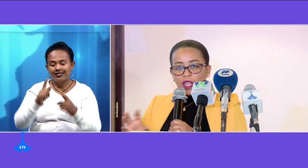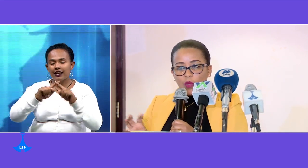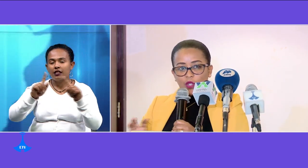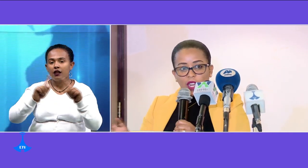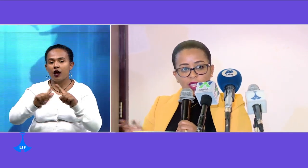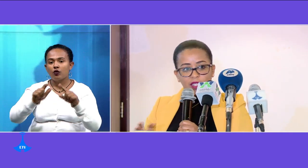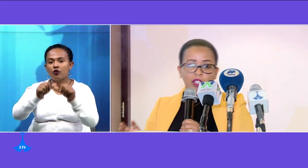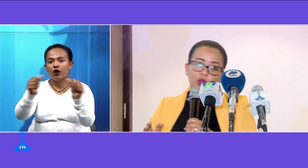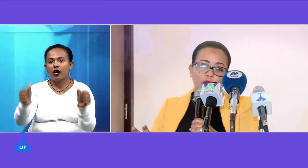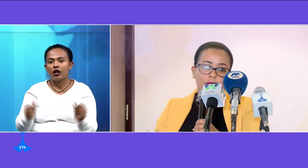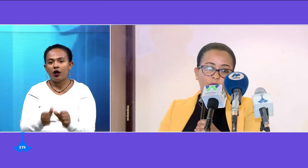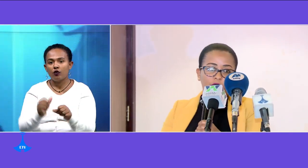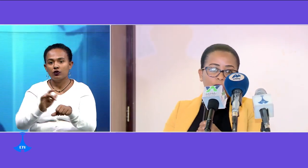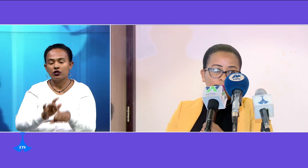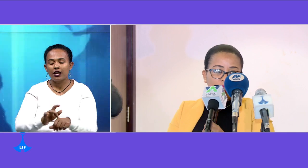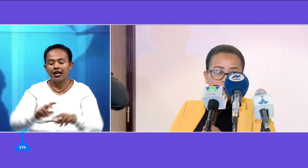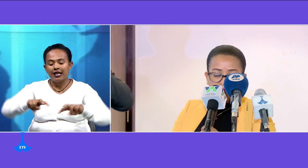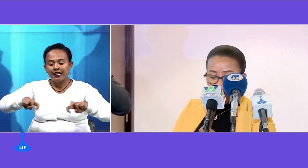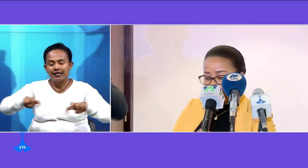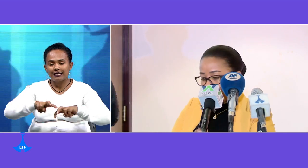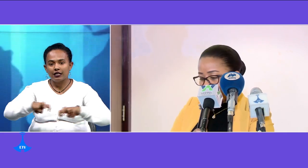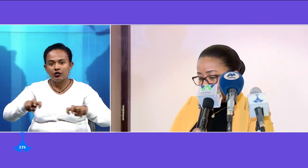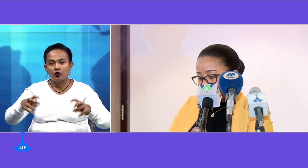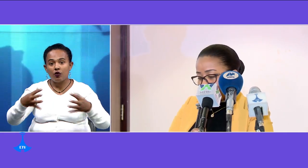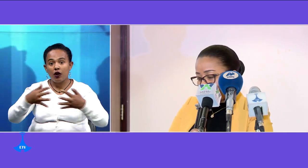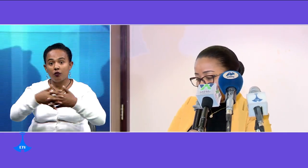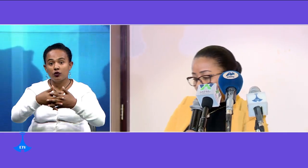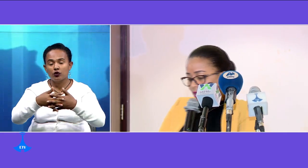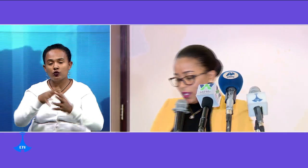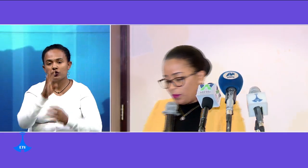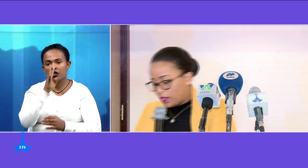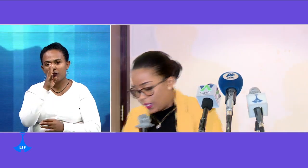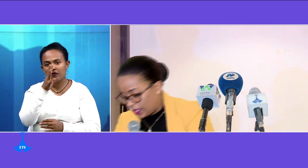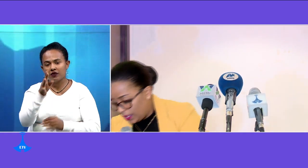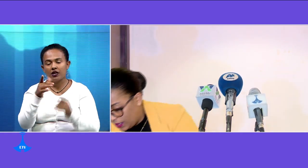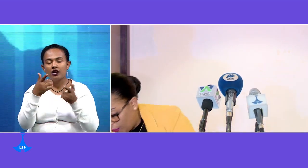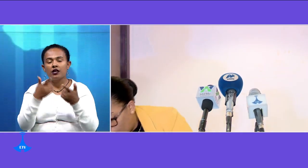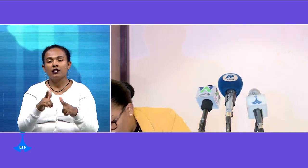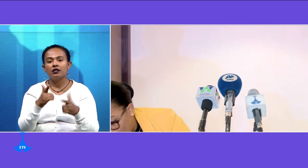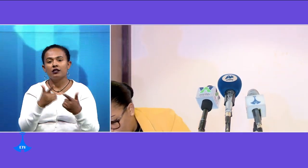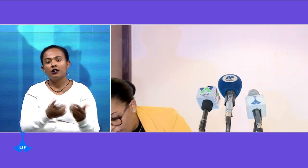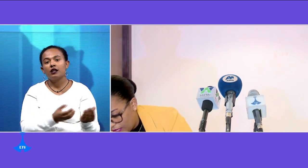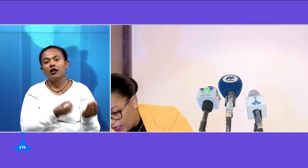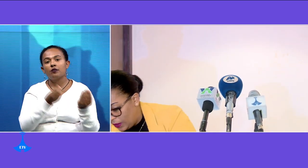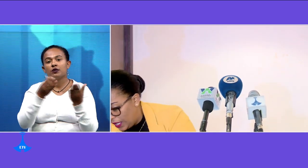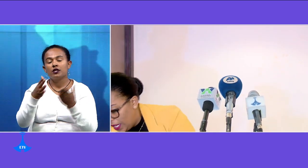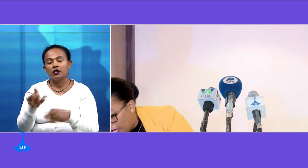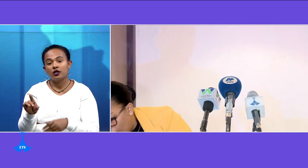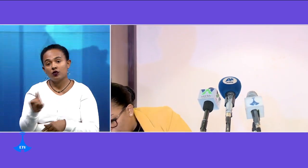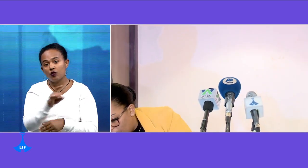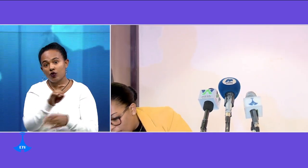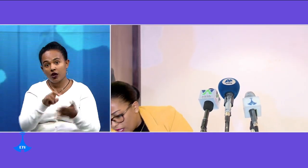የተለያዩ ኤሪያዎች ላይ ሪሰርች ኮላቦሬሽኖችን ለመፍጠር እድል የሚሰጠን ይሆናል